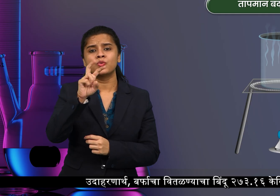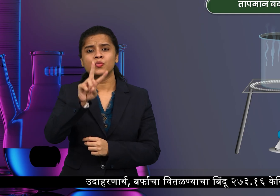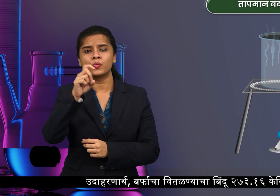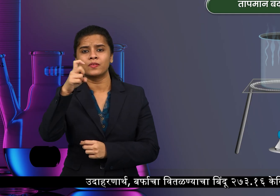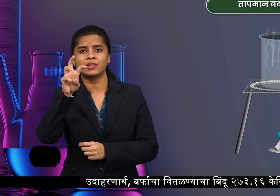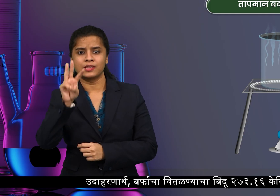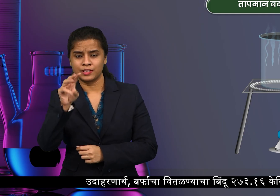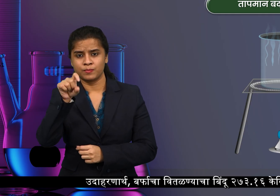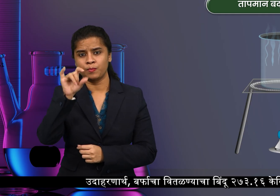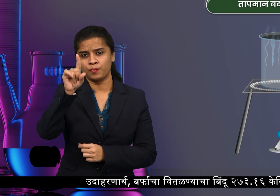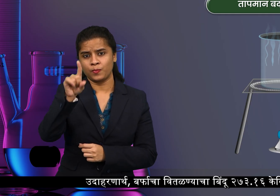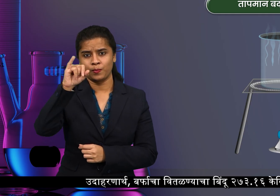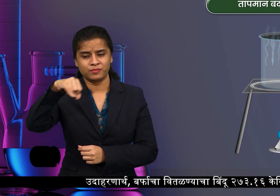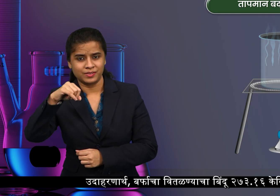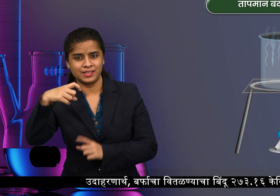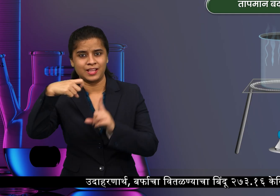273.16 केल्विन आहे.